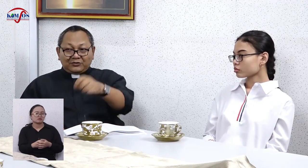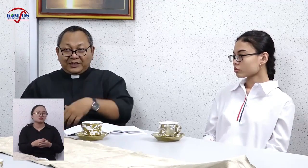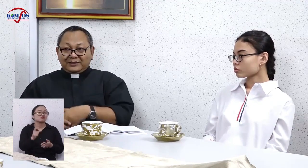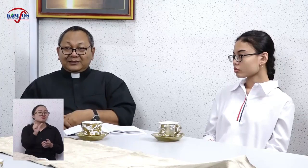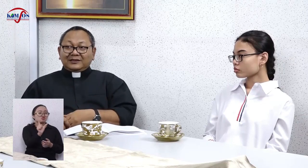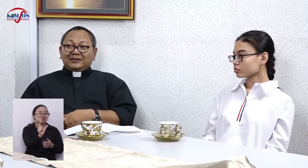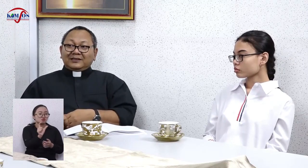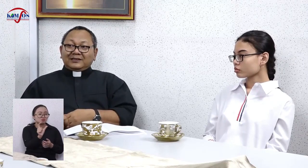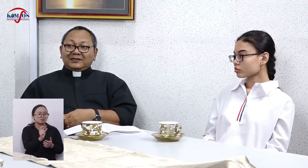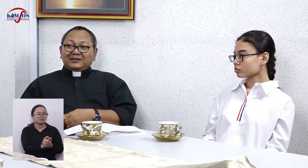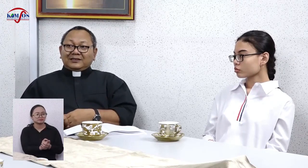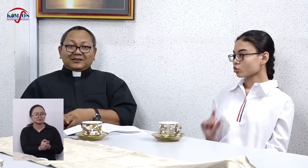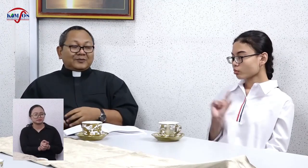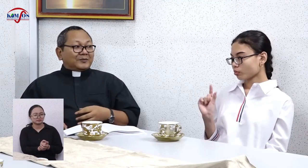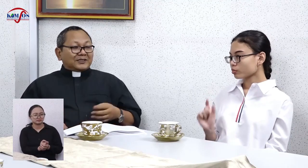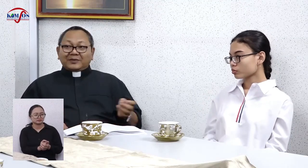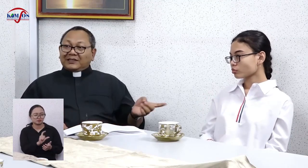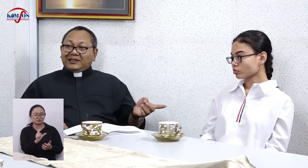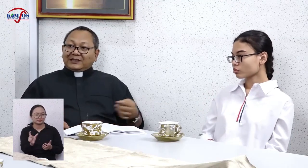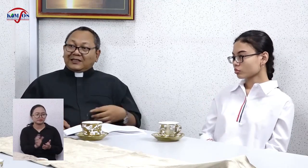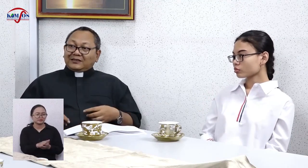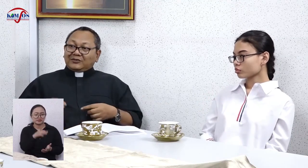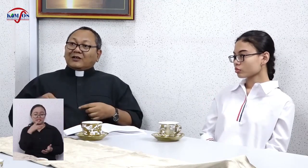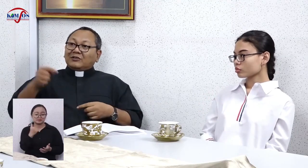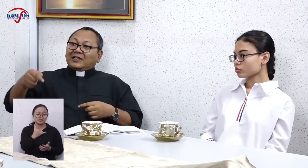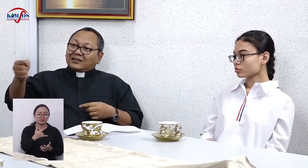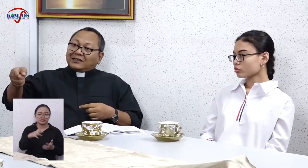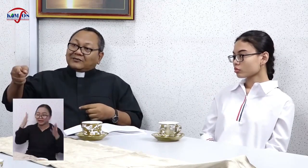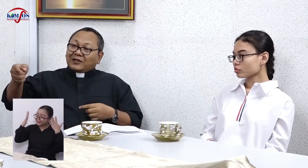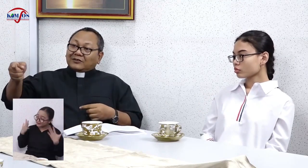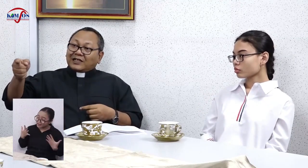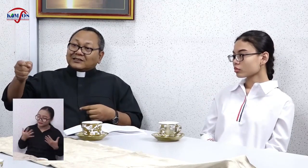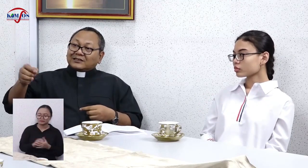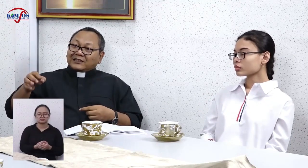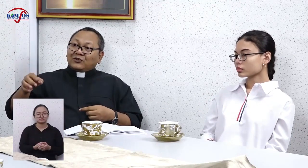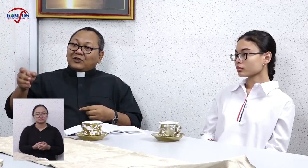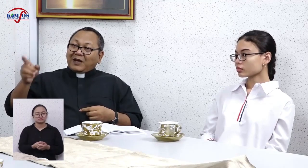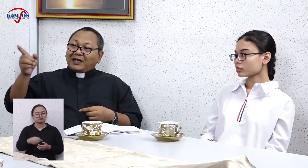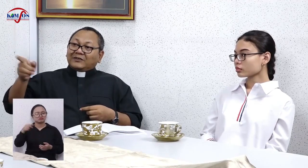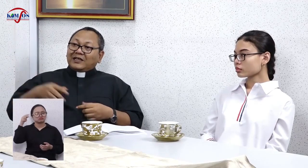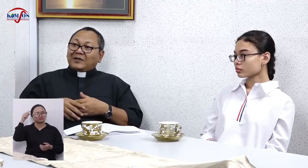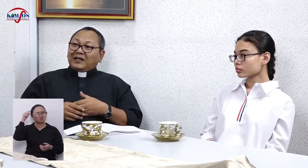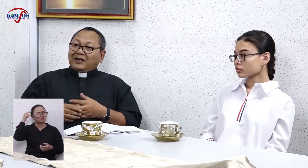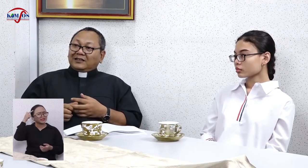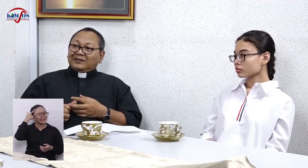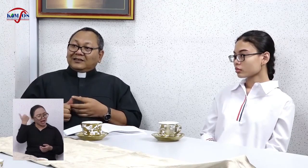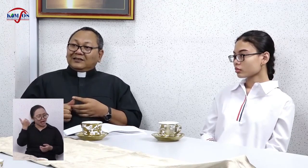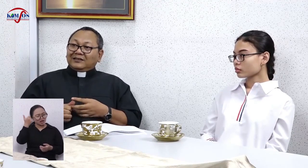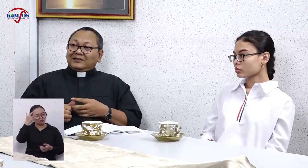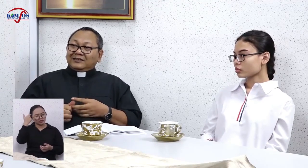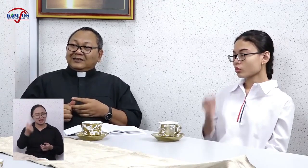masuk silue Itulah sebabnya seperti Kintan juga kuliah di fakultas teknologi pangan Widya